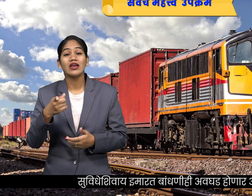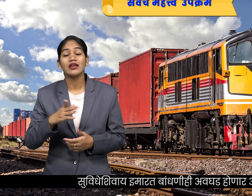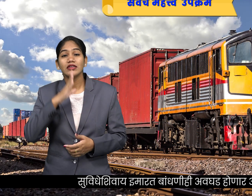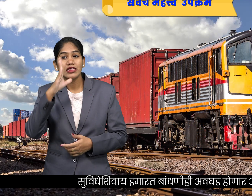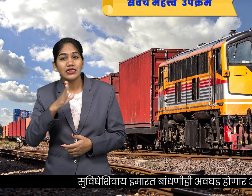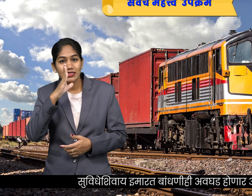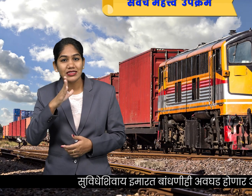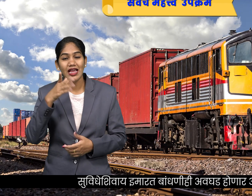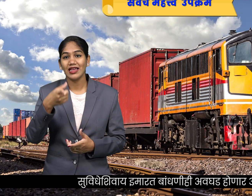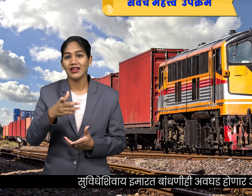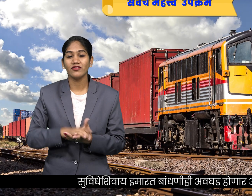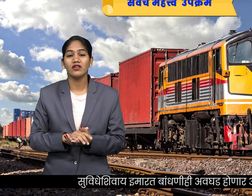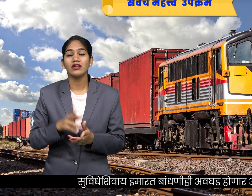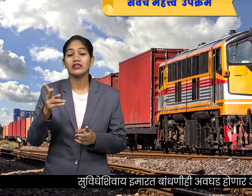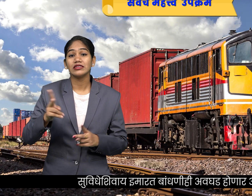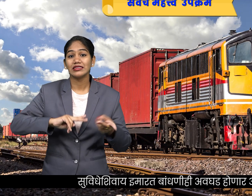अवघड होणार आहे.